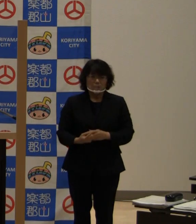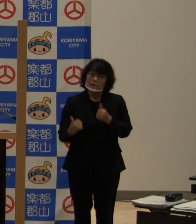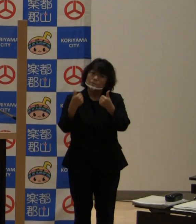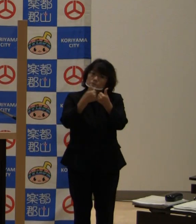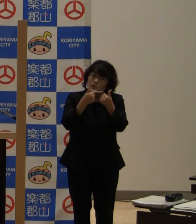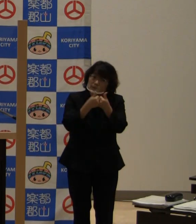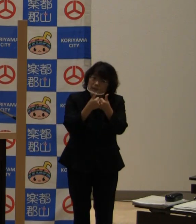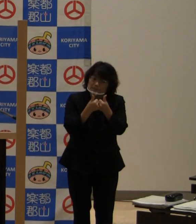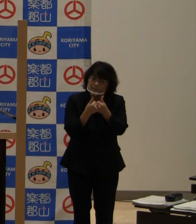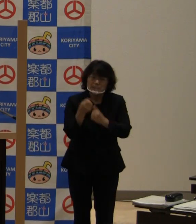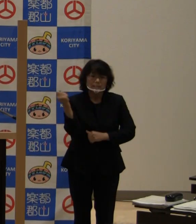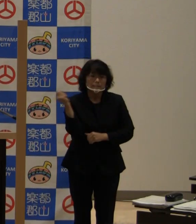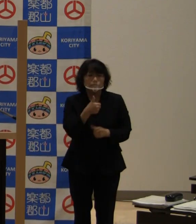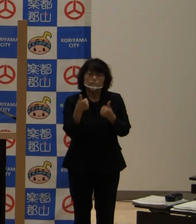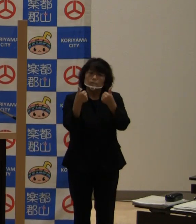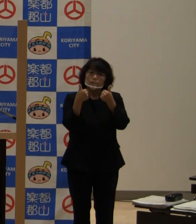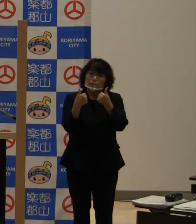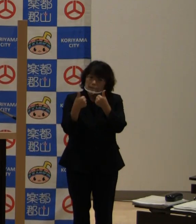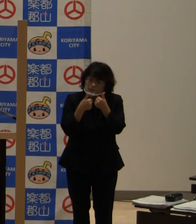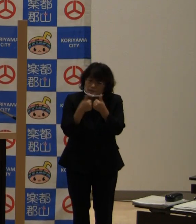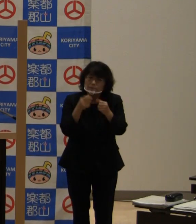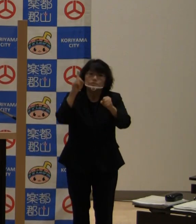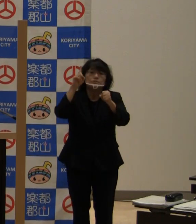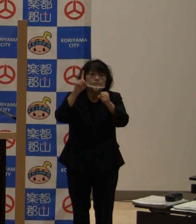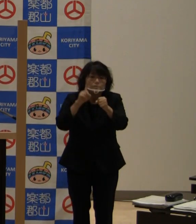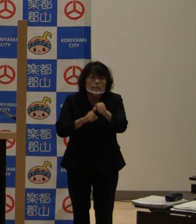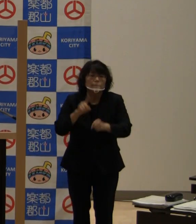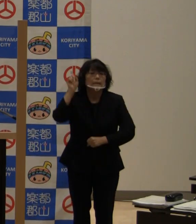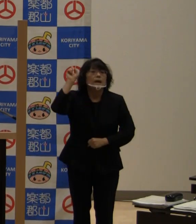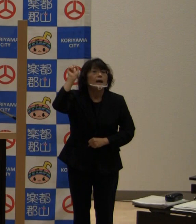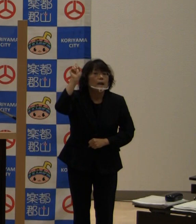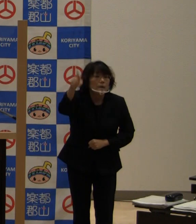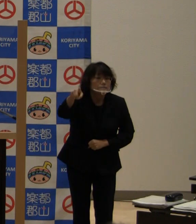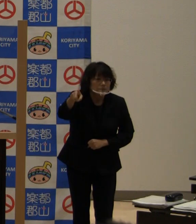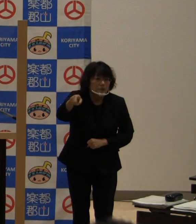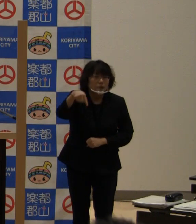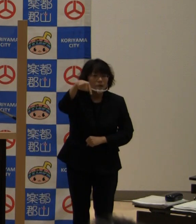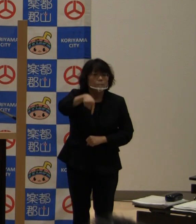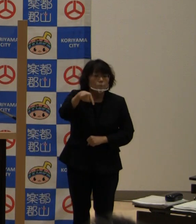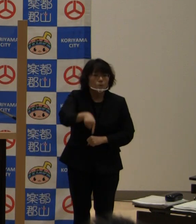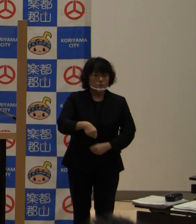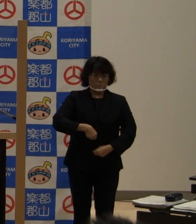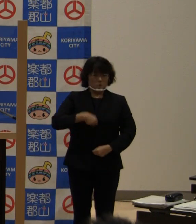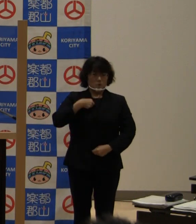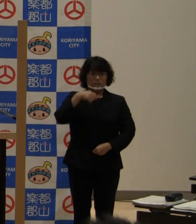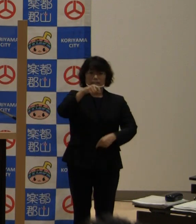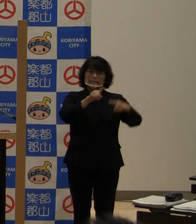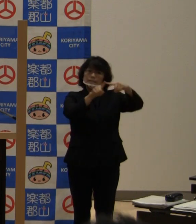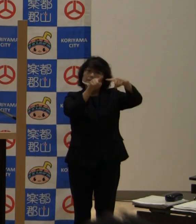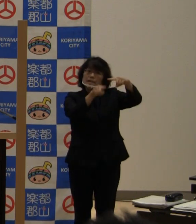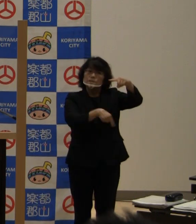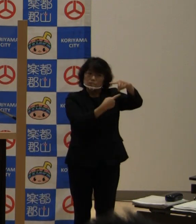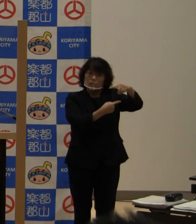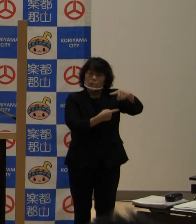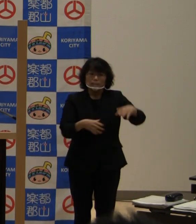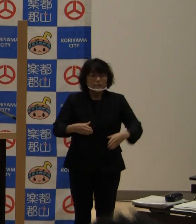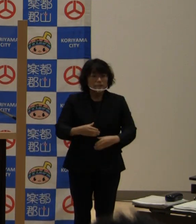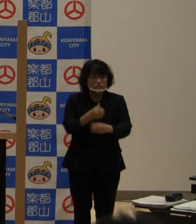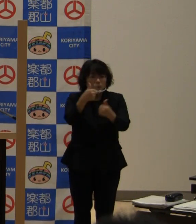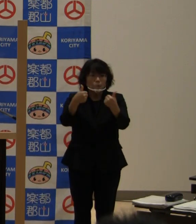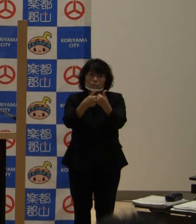ため、明日2月16日、市役所の政庁に総合相談窓口を開設いた